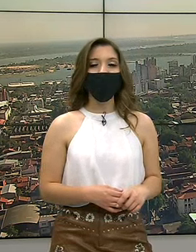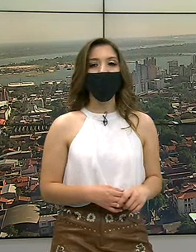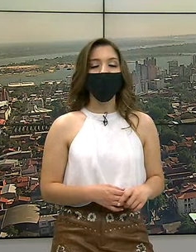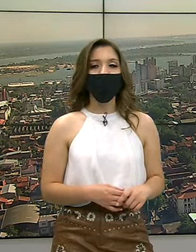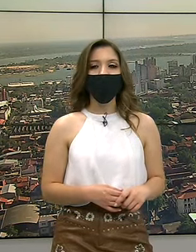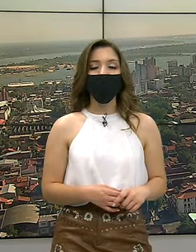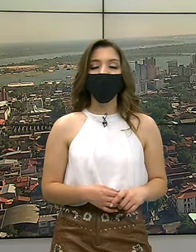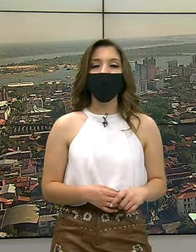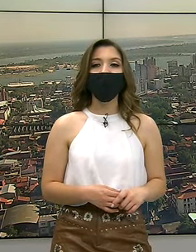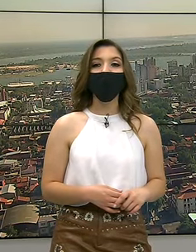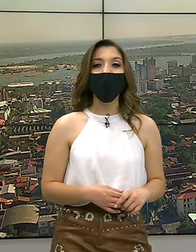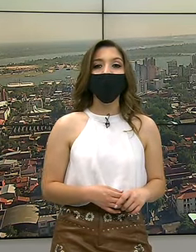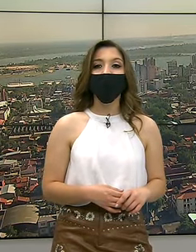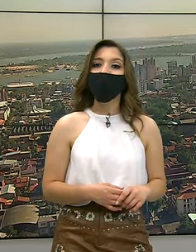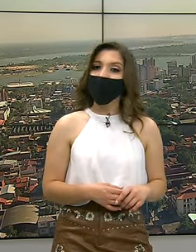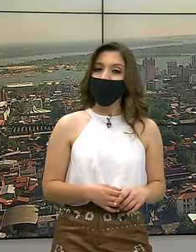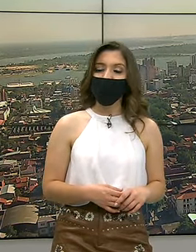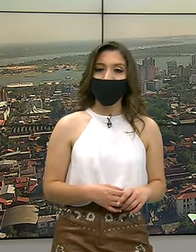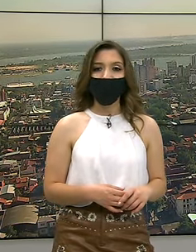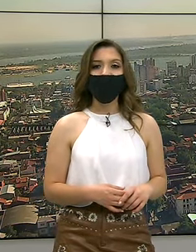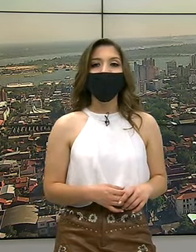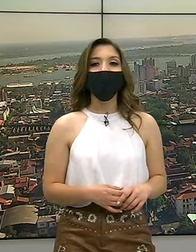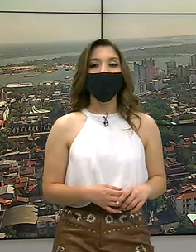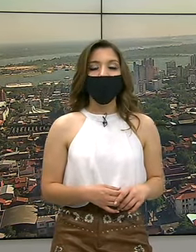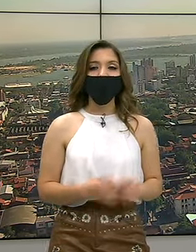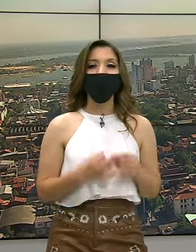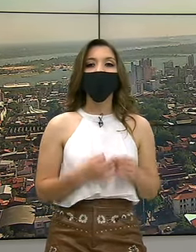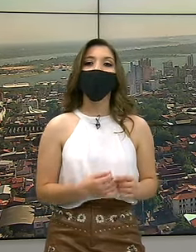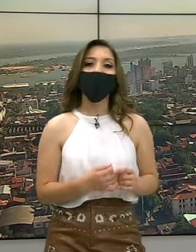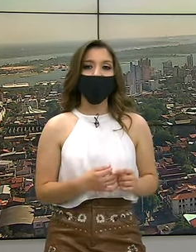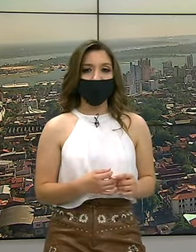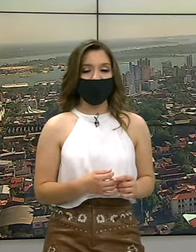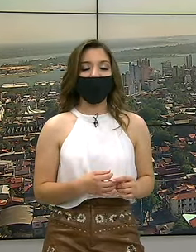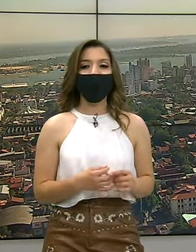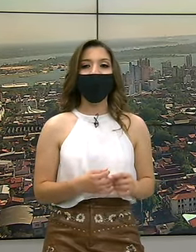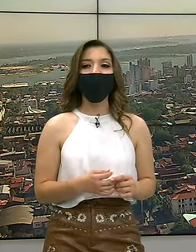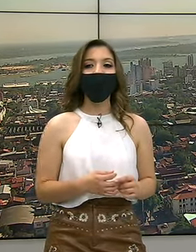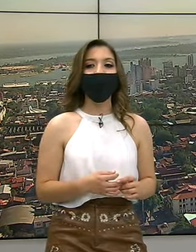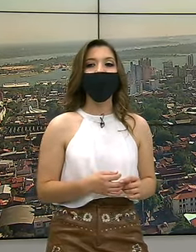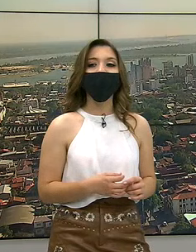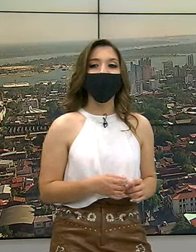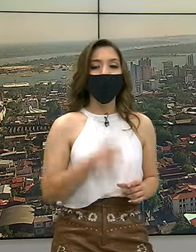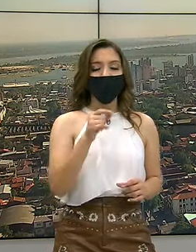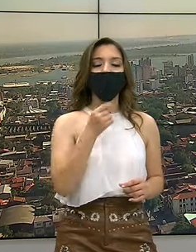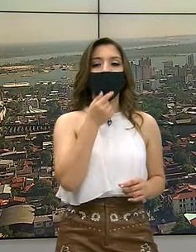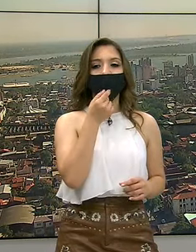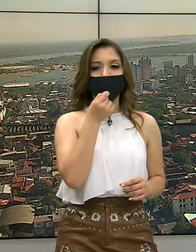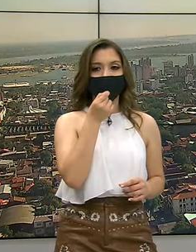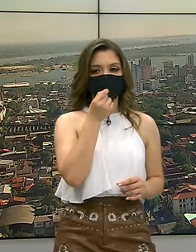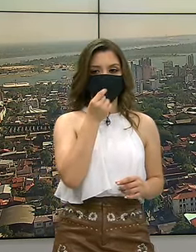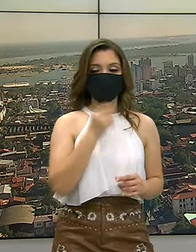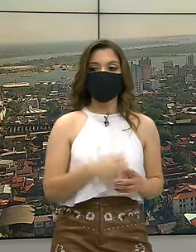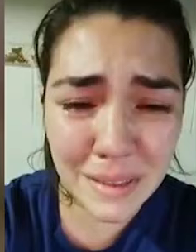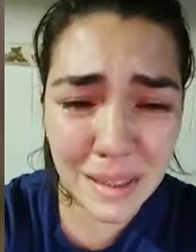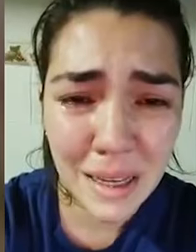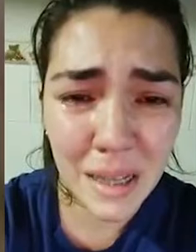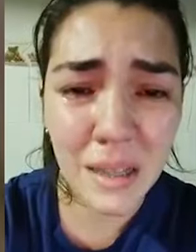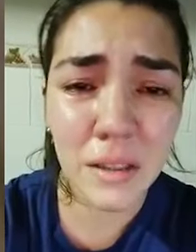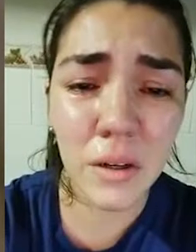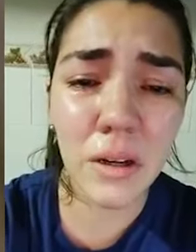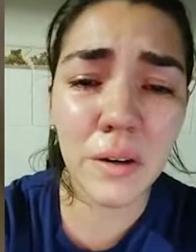tenemos con nuestros amigos de Bristol, que esta semana te ofrecen súper ofertas navideñas. Van a ver en pantalla